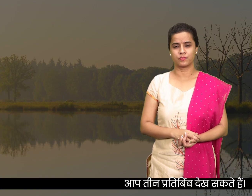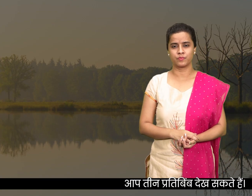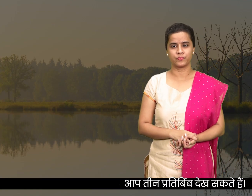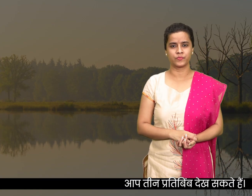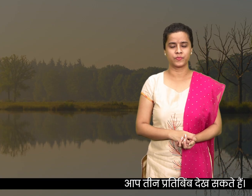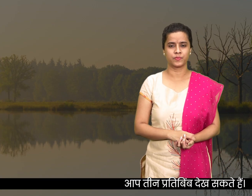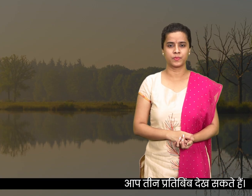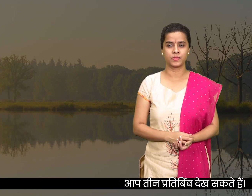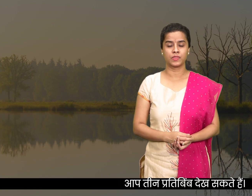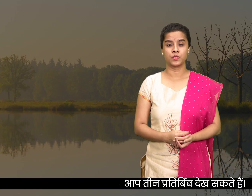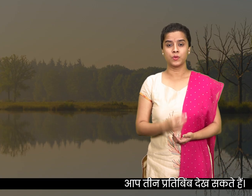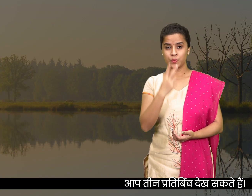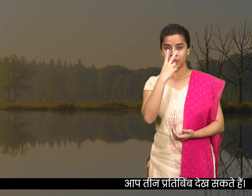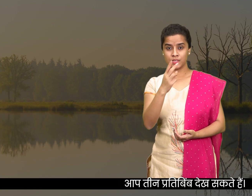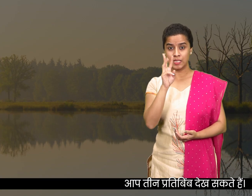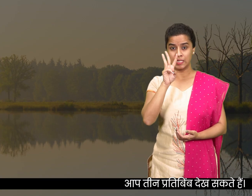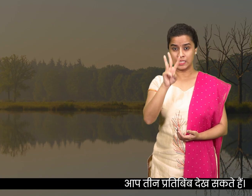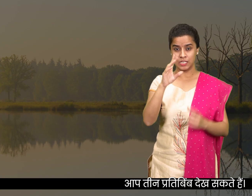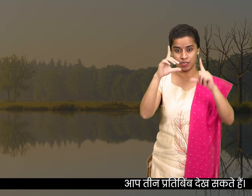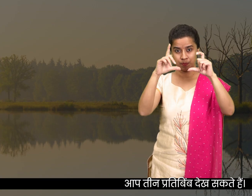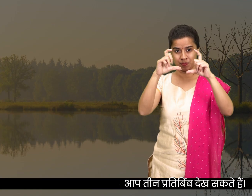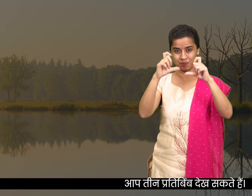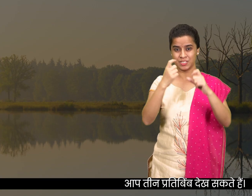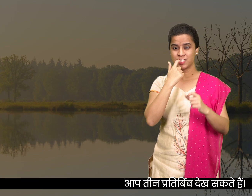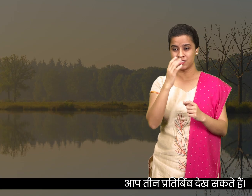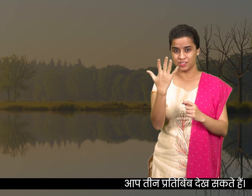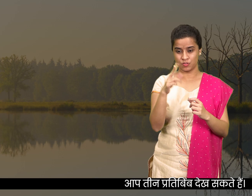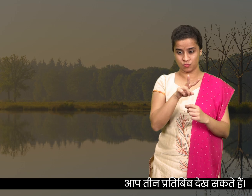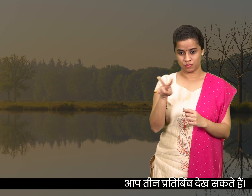आप 3 प्रतिबिंब देख सकते हैं।